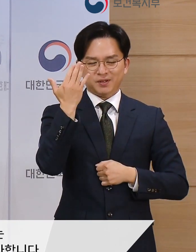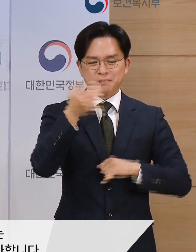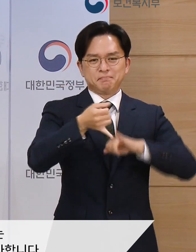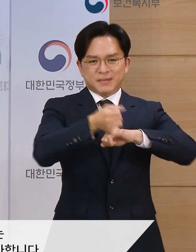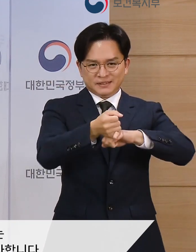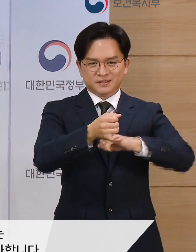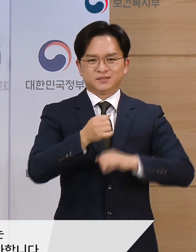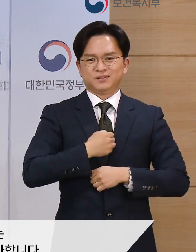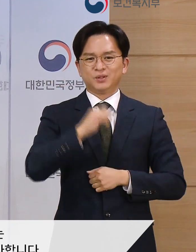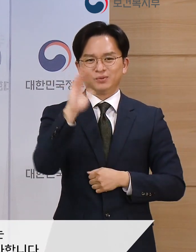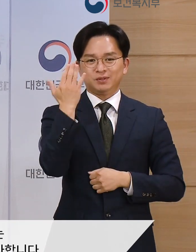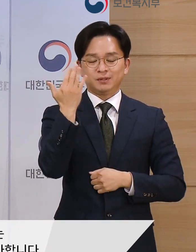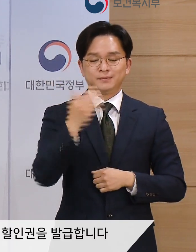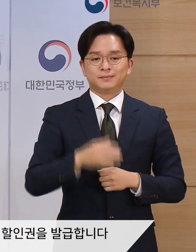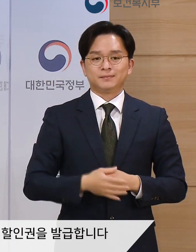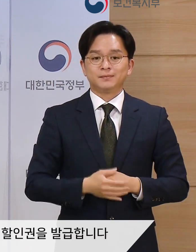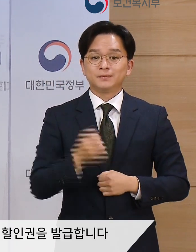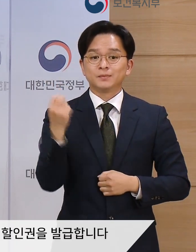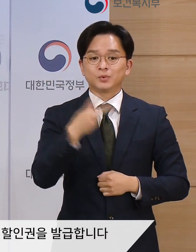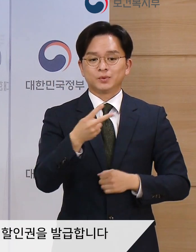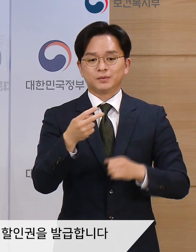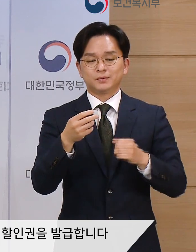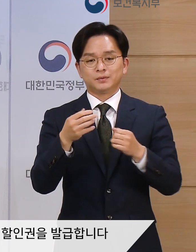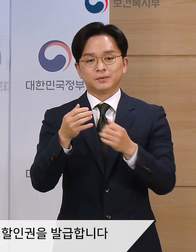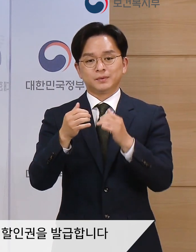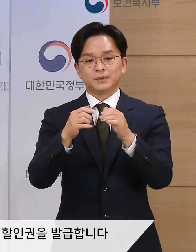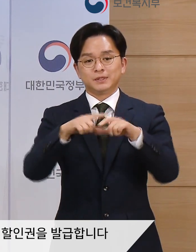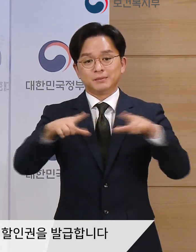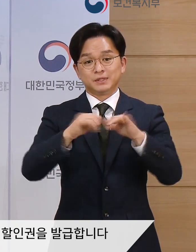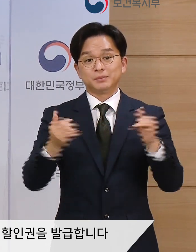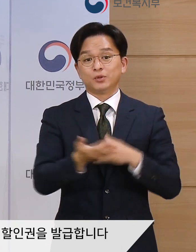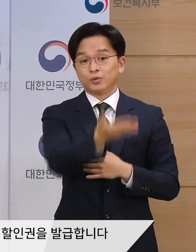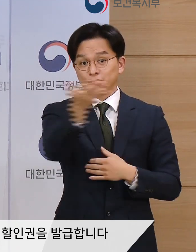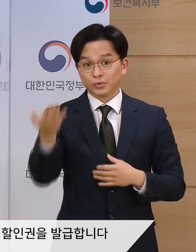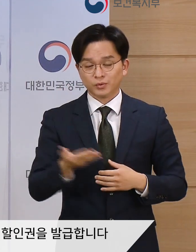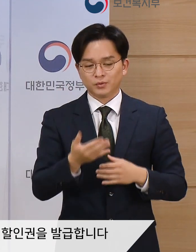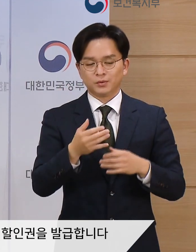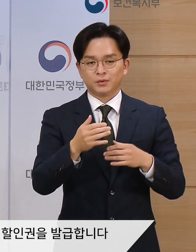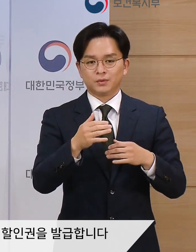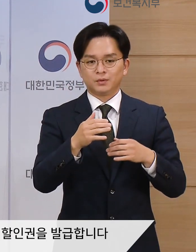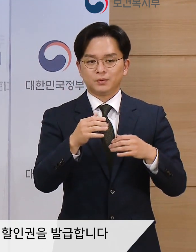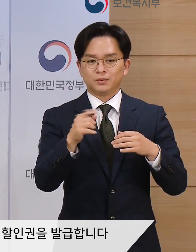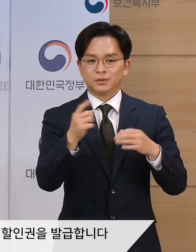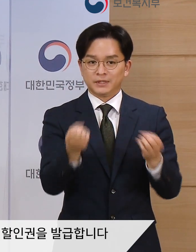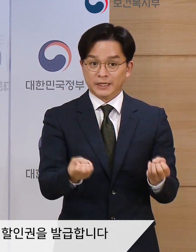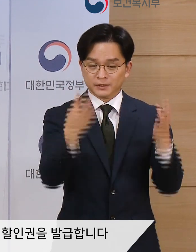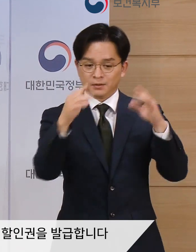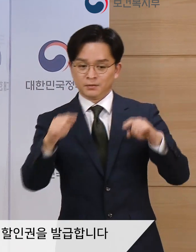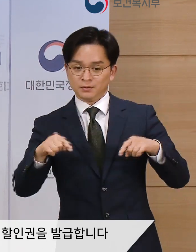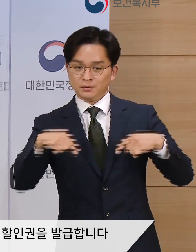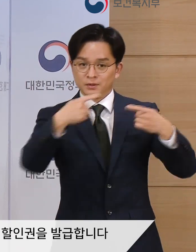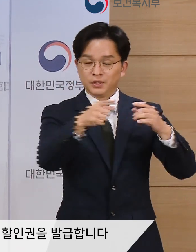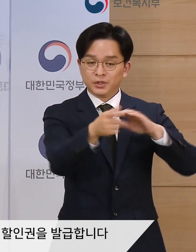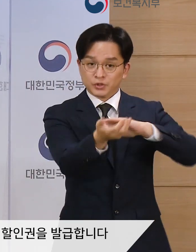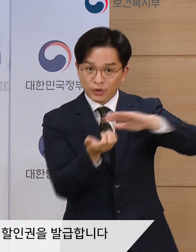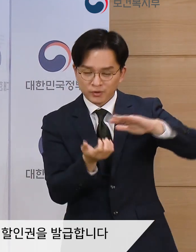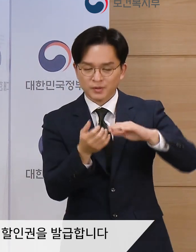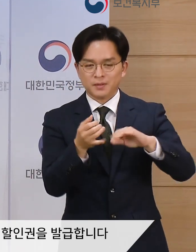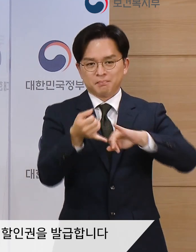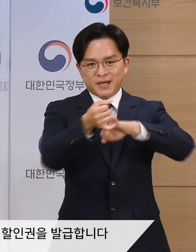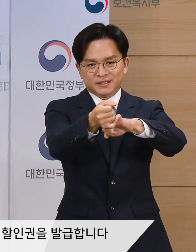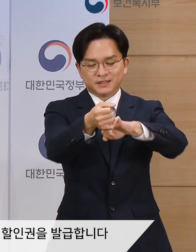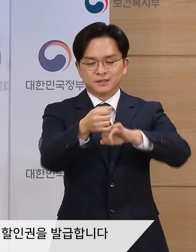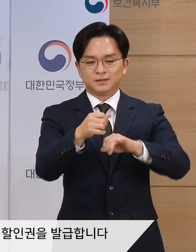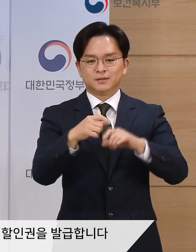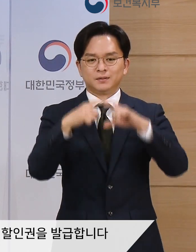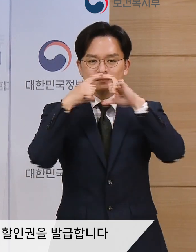의무를 부과합니다. 소비자에 대해서도 방역수칙 준수에 동의하는 경우에만 할인권을